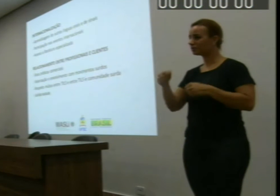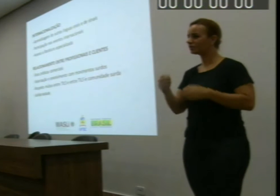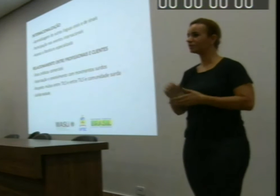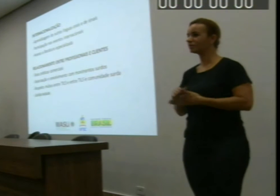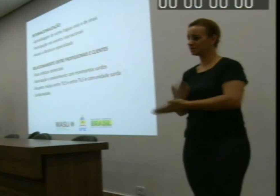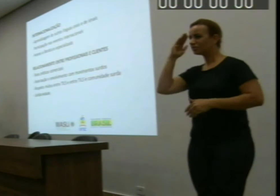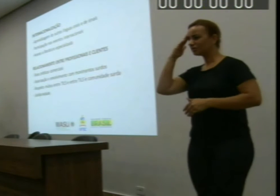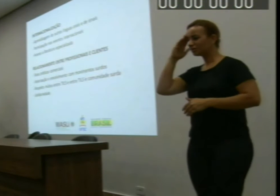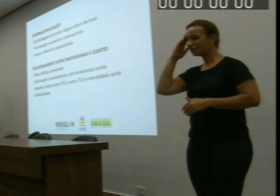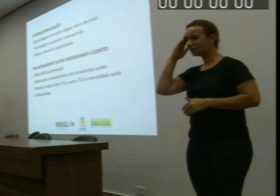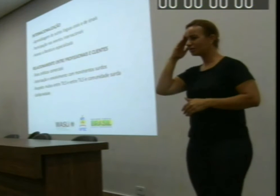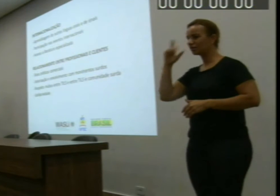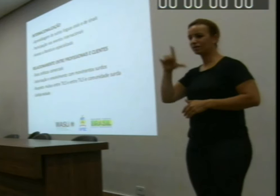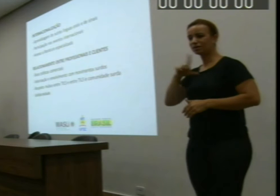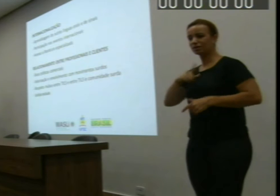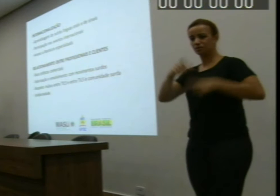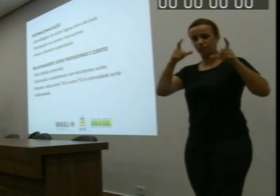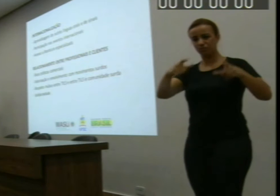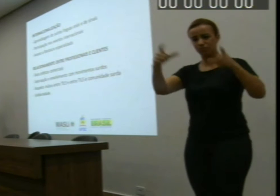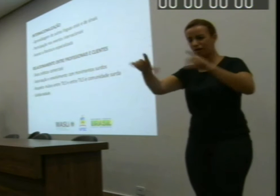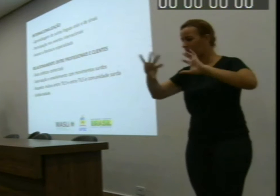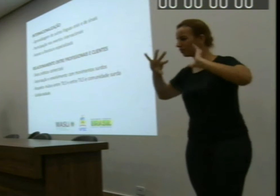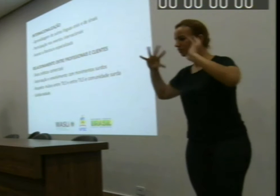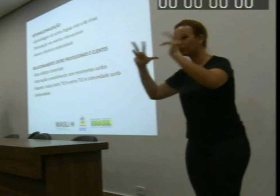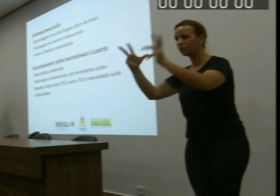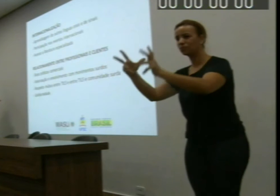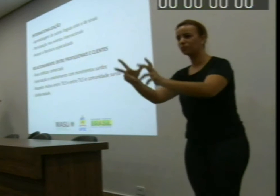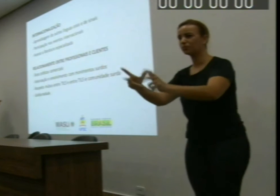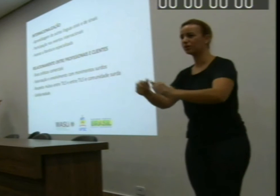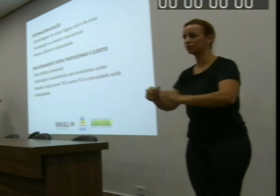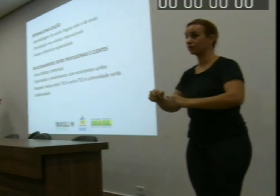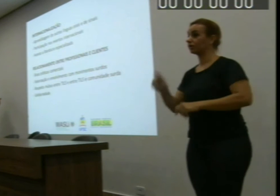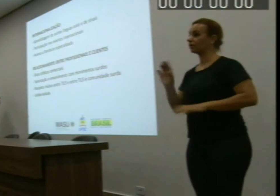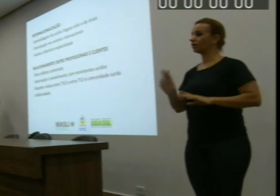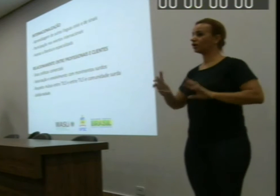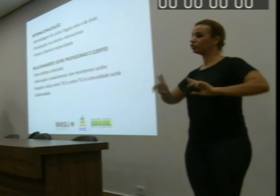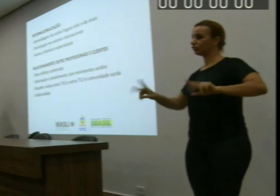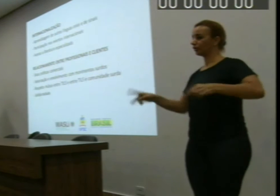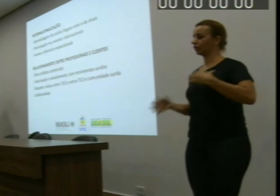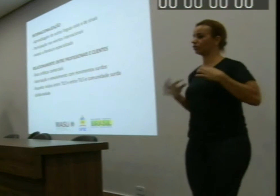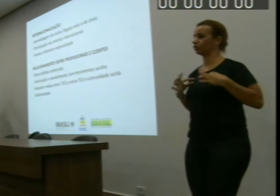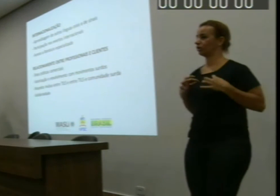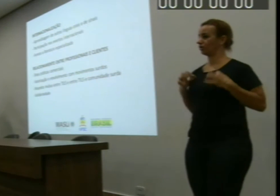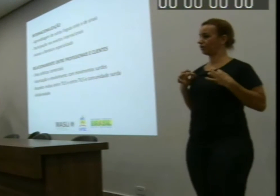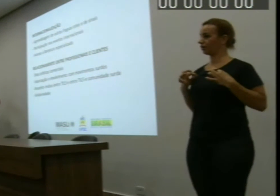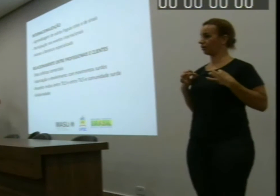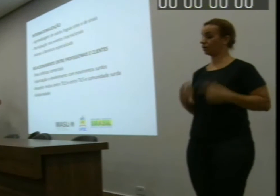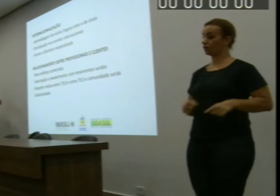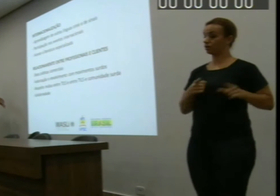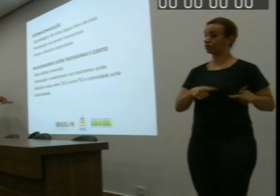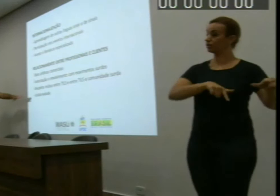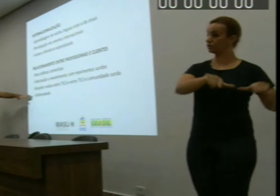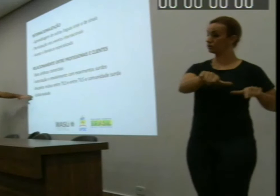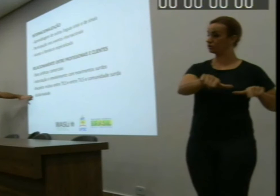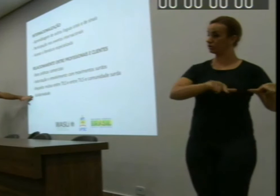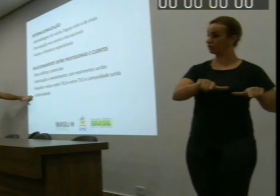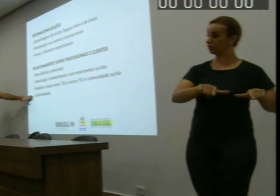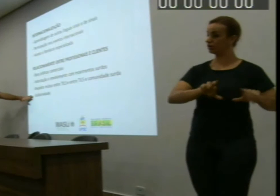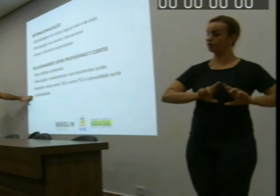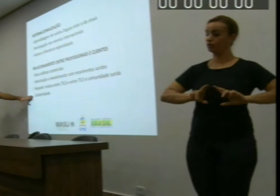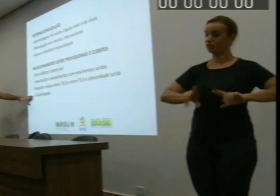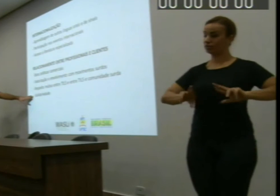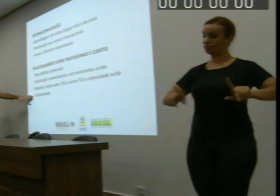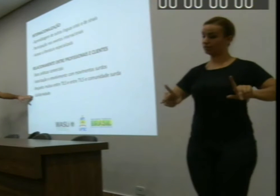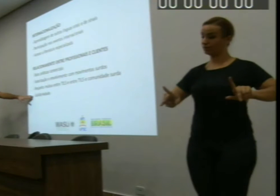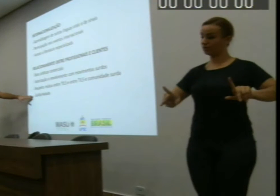a espaços de voluntariado e a espaços que são comerciais e que a gente não pode misturar uma coisa com a outra e a solidaridade